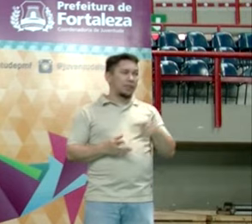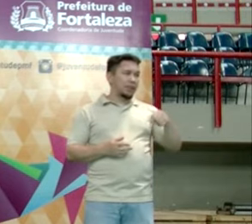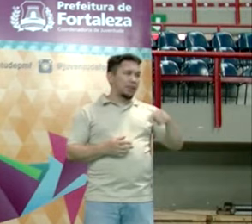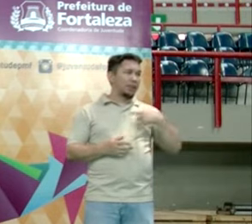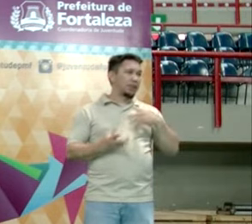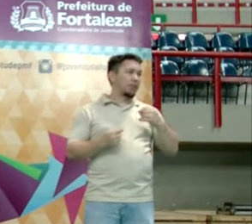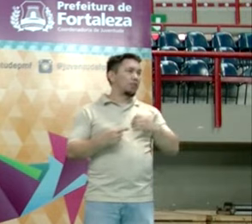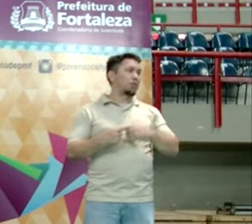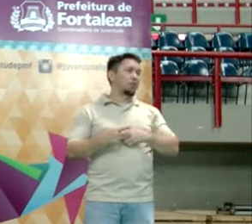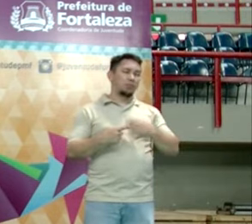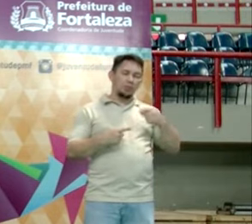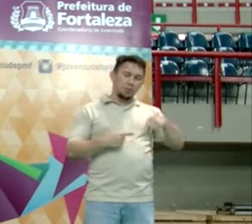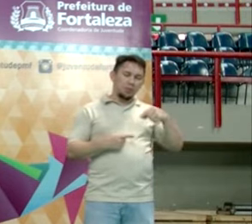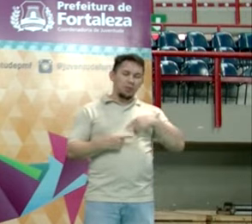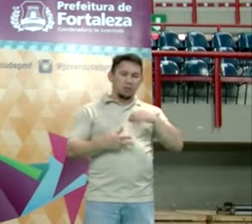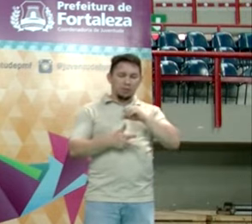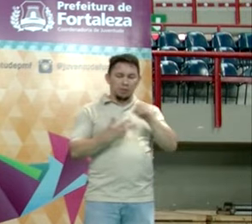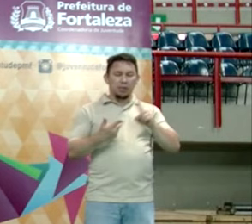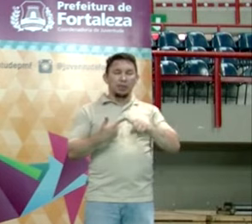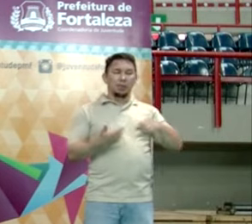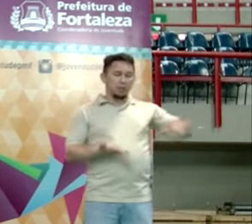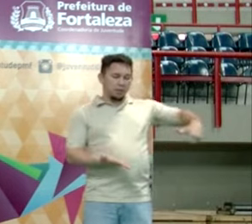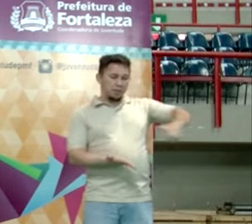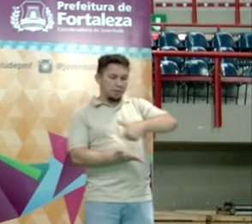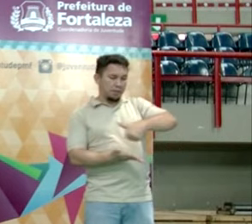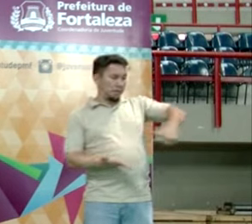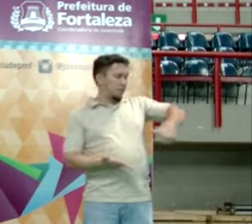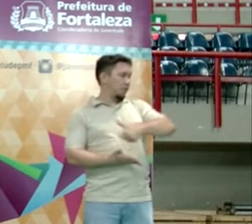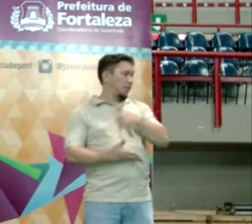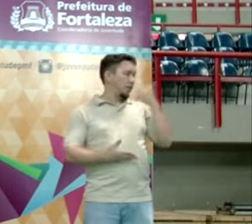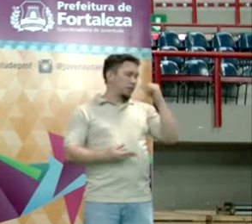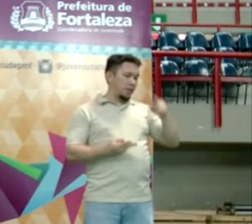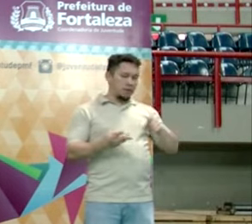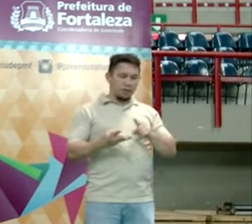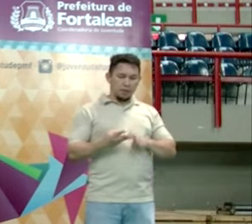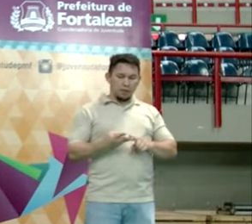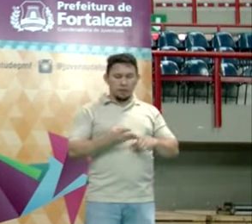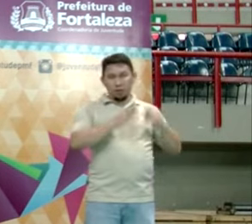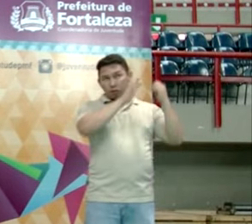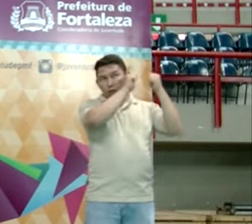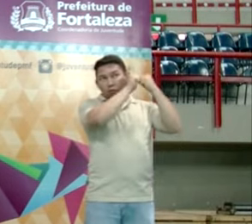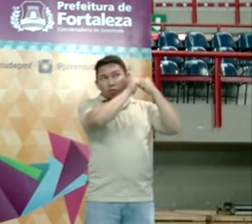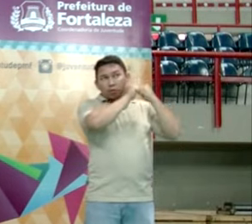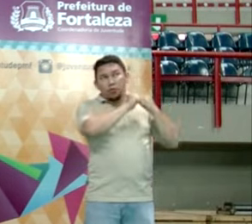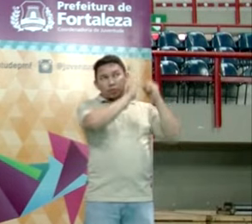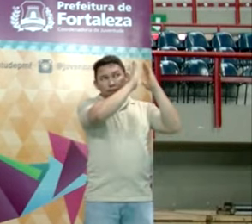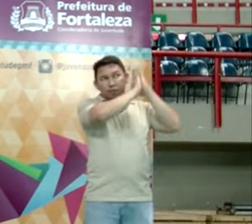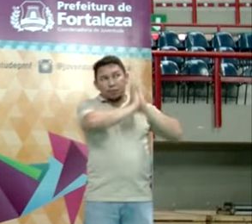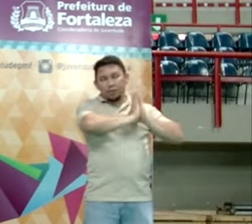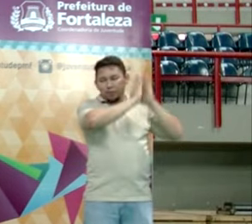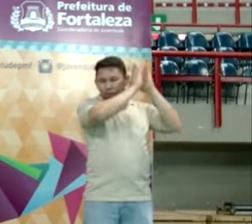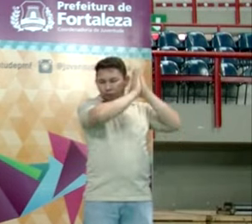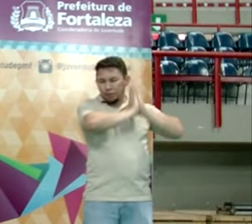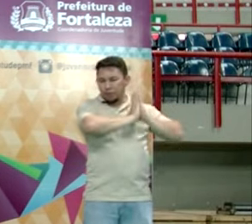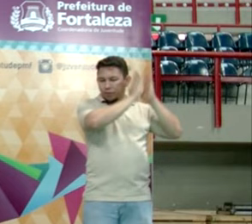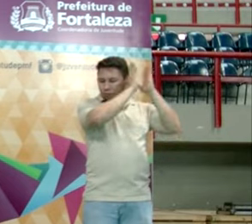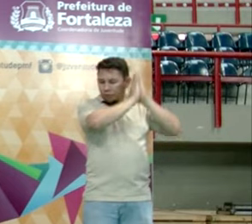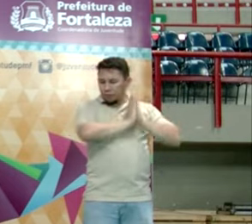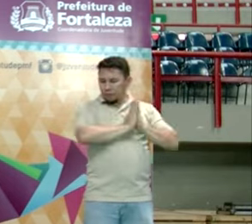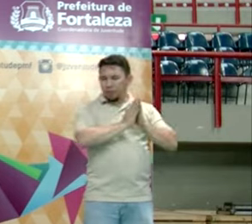Outra, ferro elétrico. Outra, chapinha. Chapinha, professor?